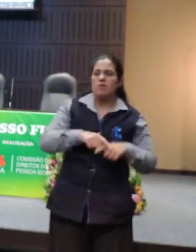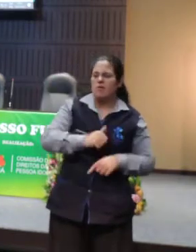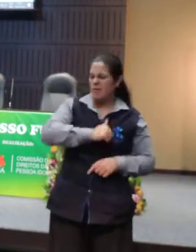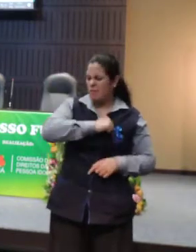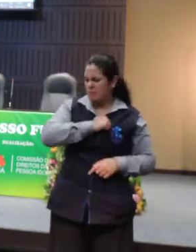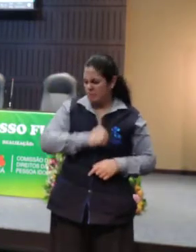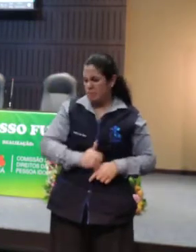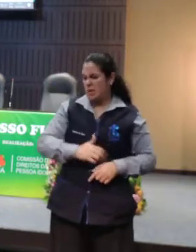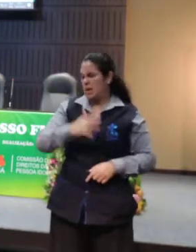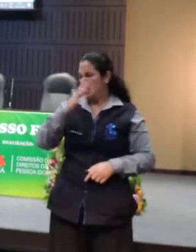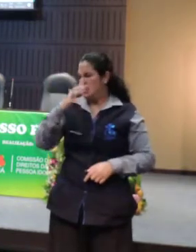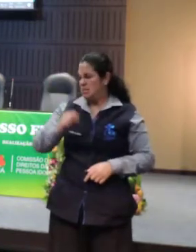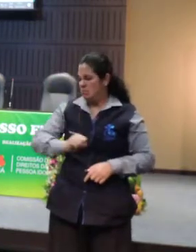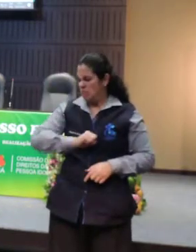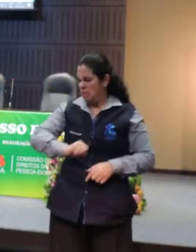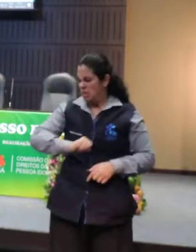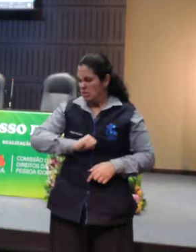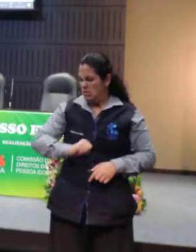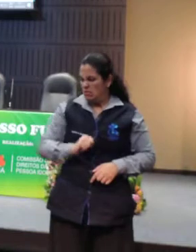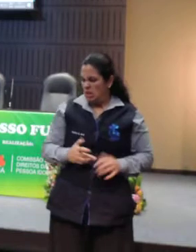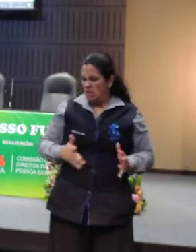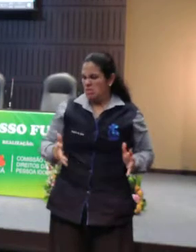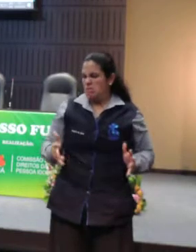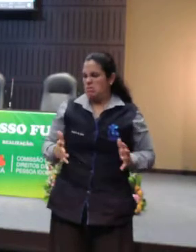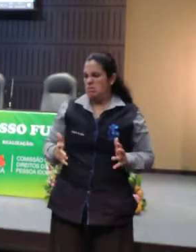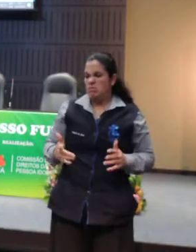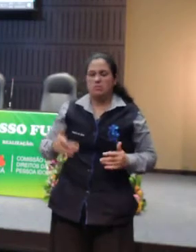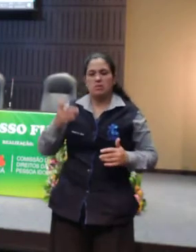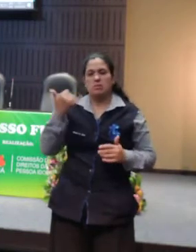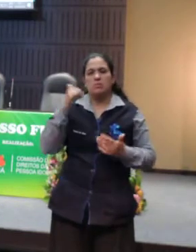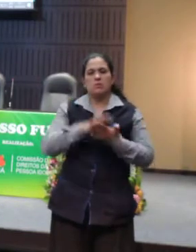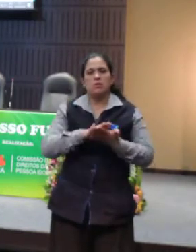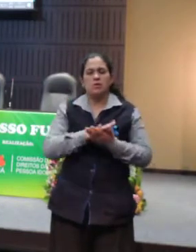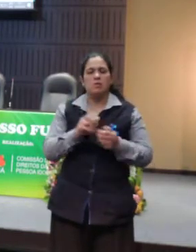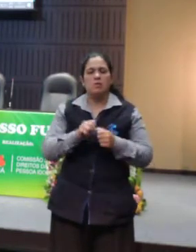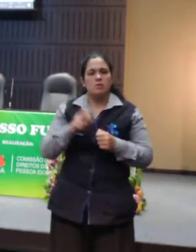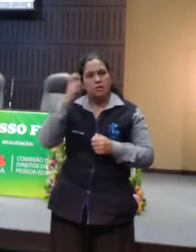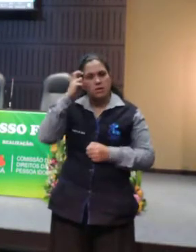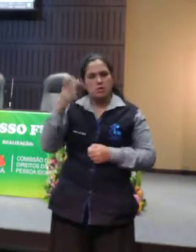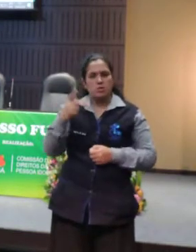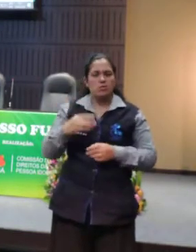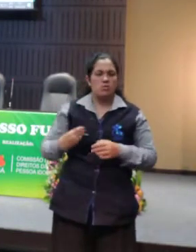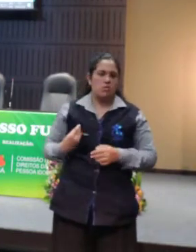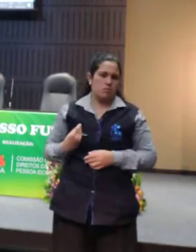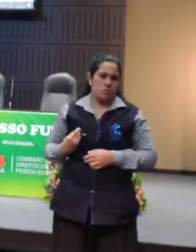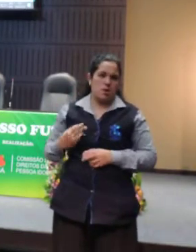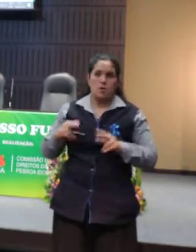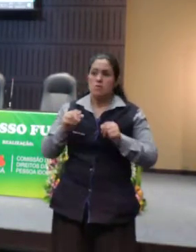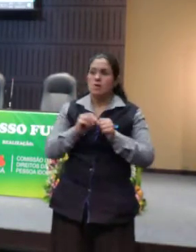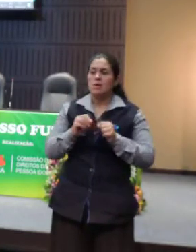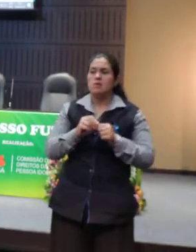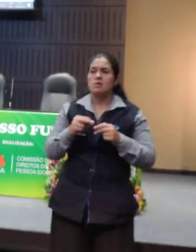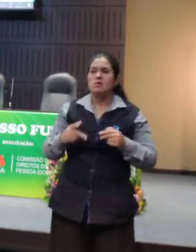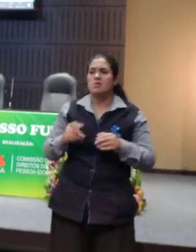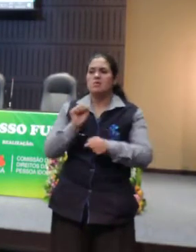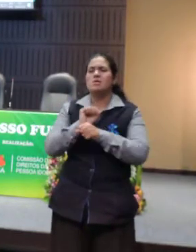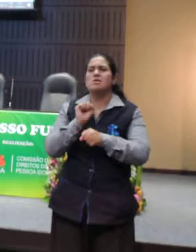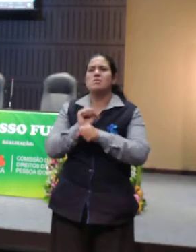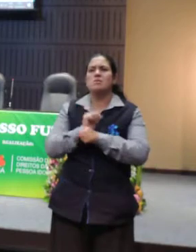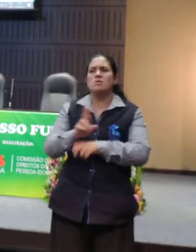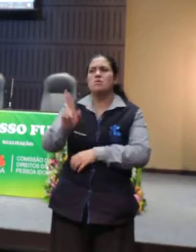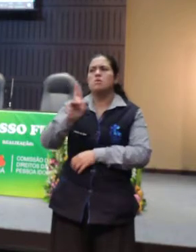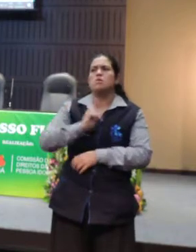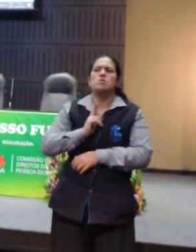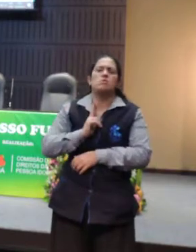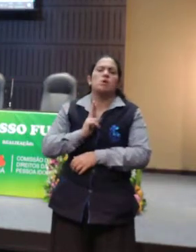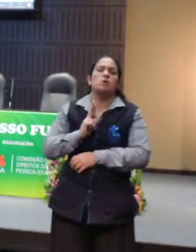não curtiu, não fechou o negócio, ferrou. Então, seja inteligente, seja criativo na tua vida. Nunca faça alguma coisa esperando o